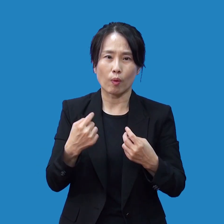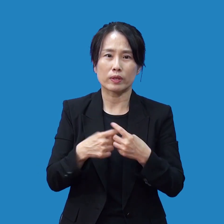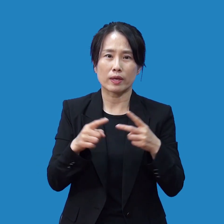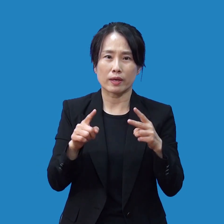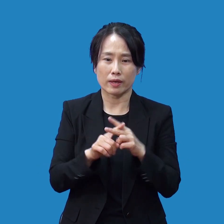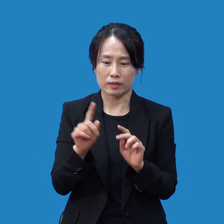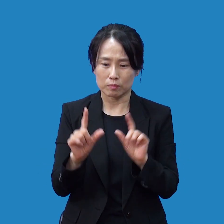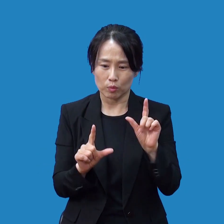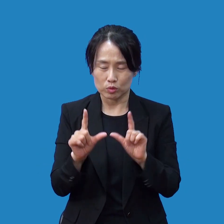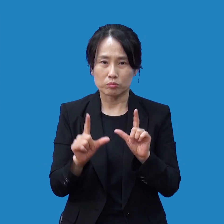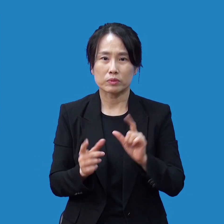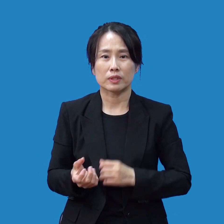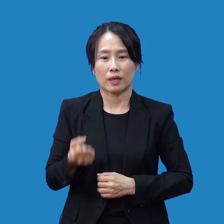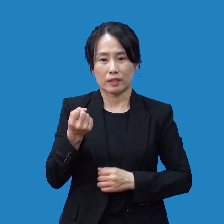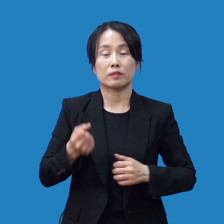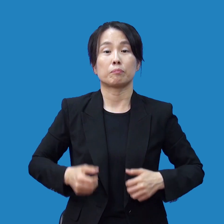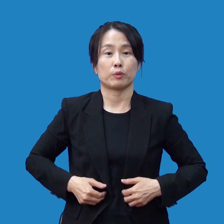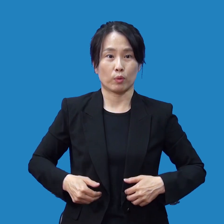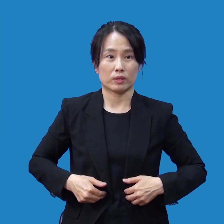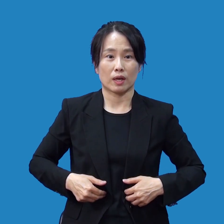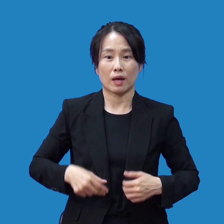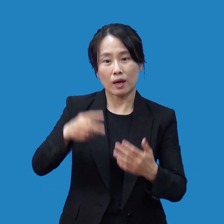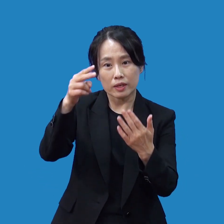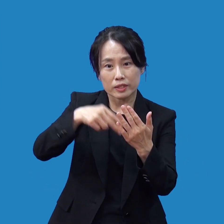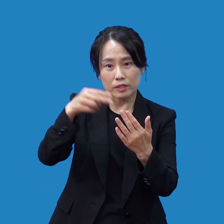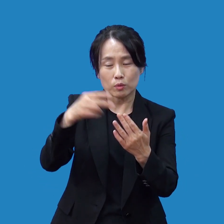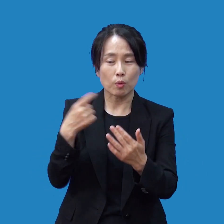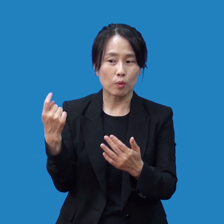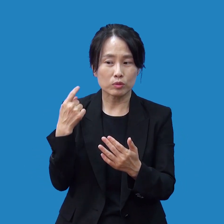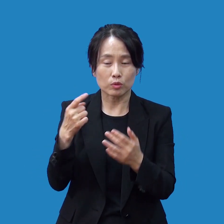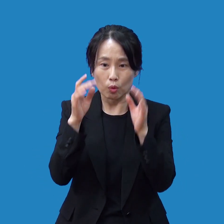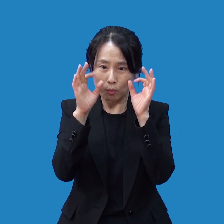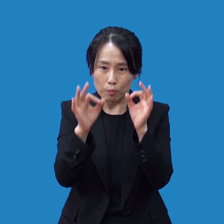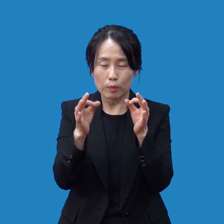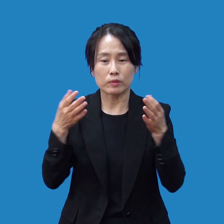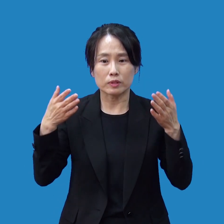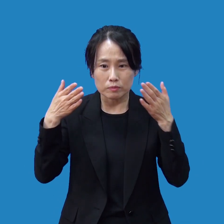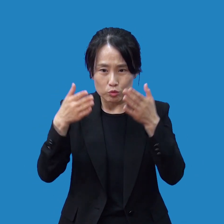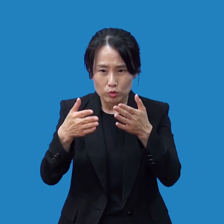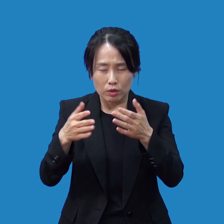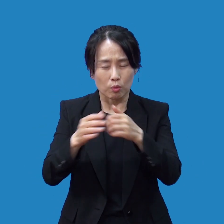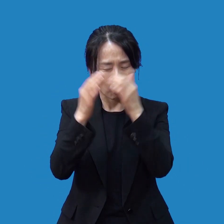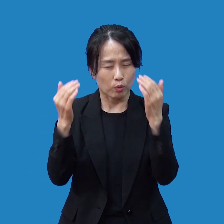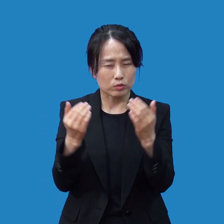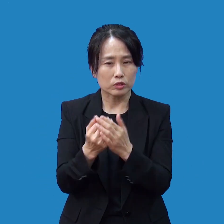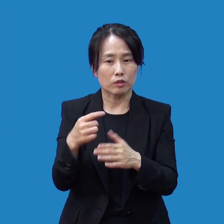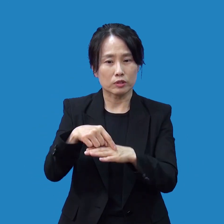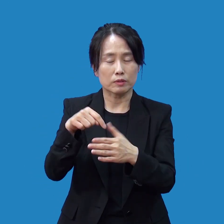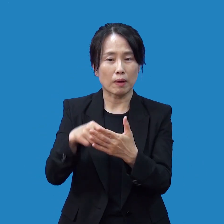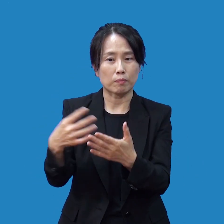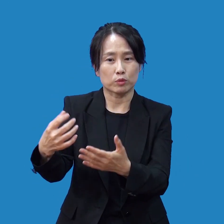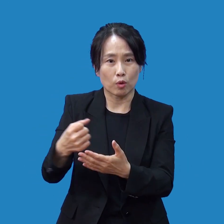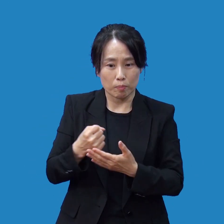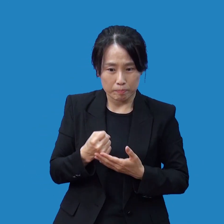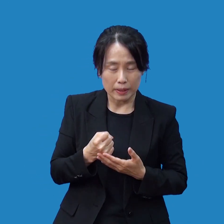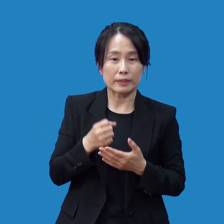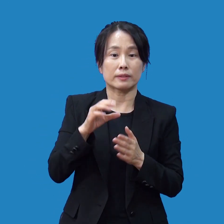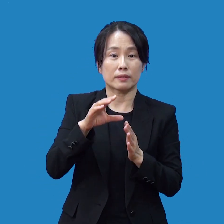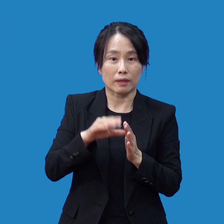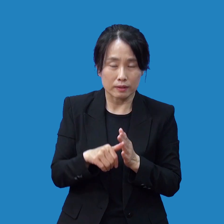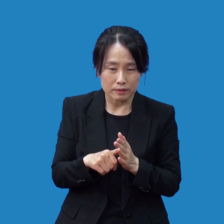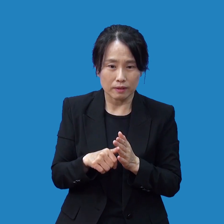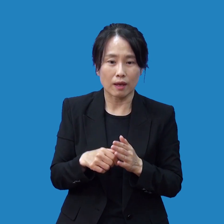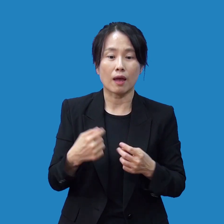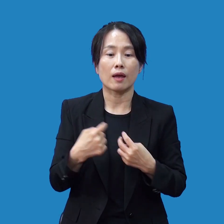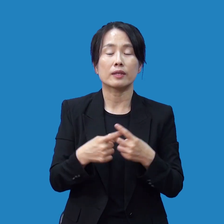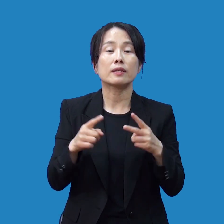했는데요. 읽고 듣고 보는 것에 집중하고 온전히 받아들일 때 이것을 진짜 이해하고 내 것이